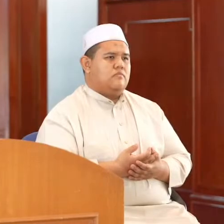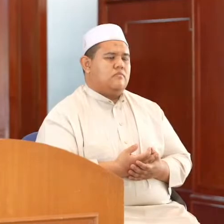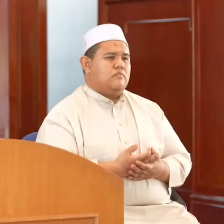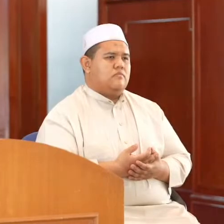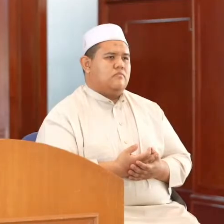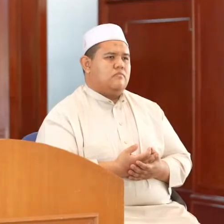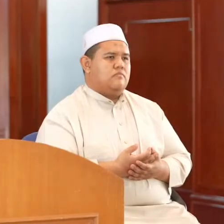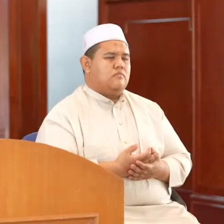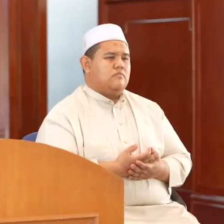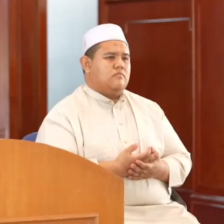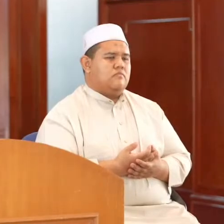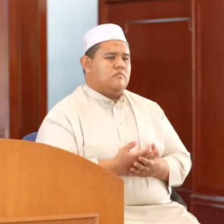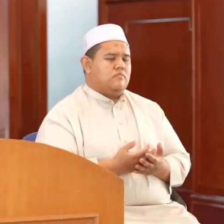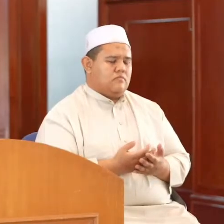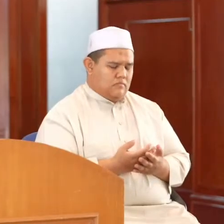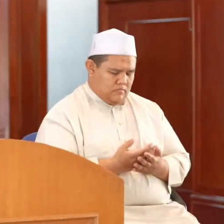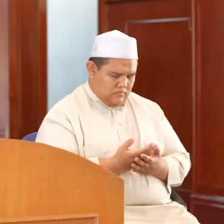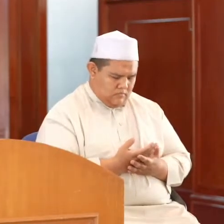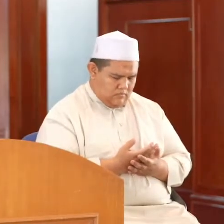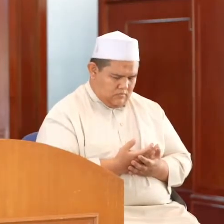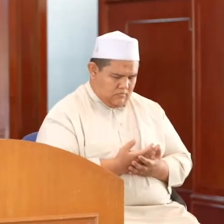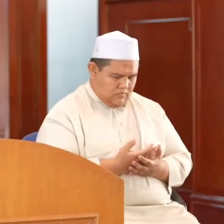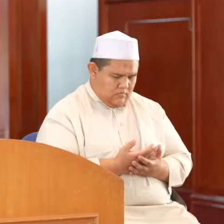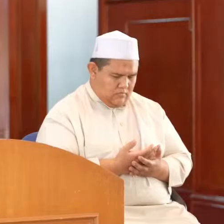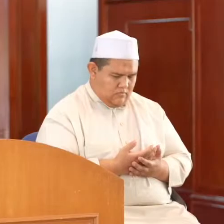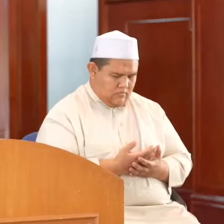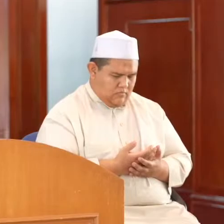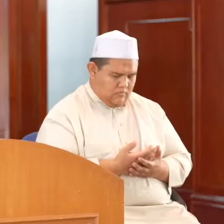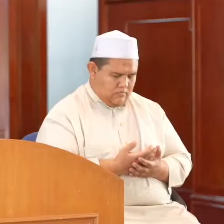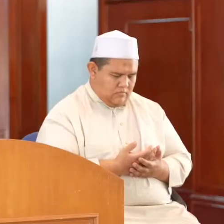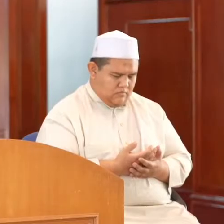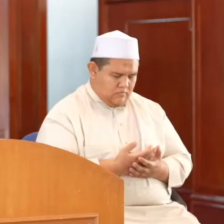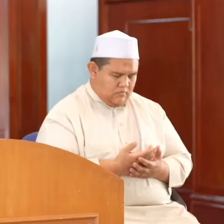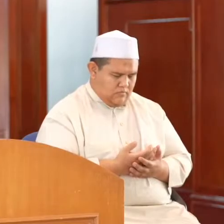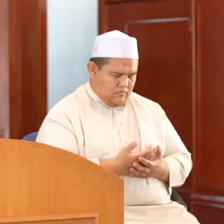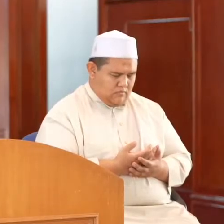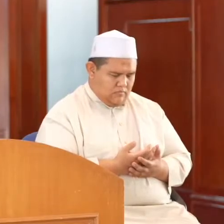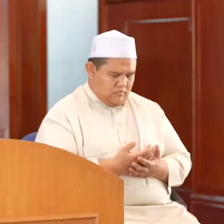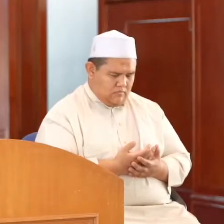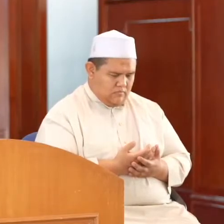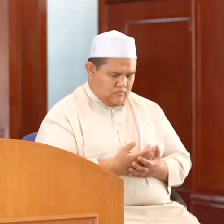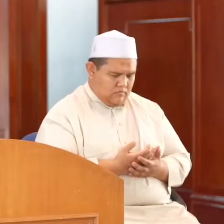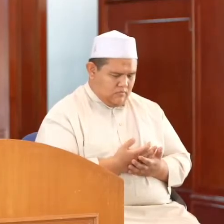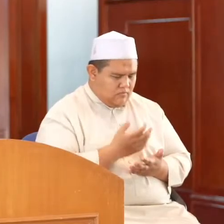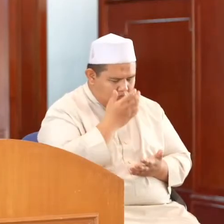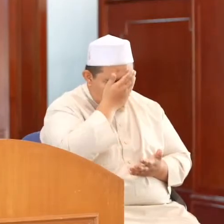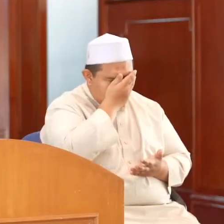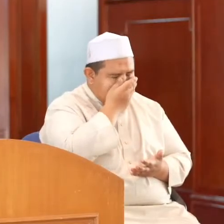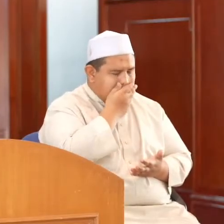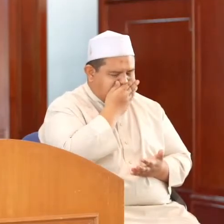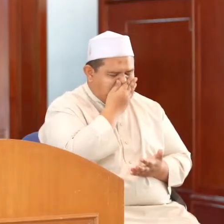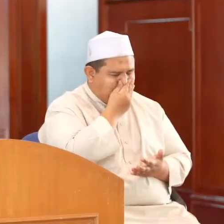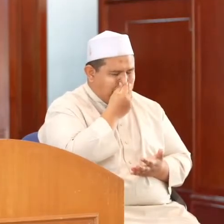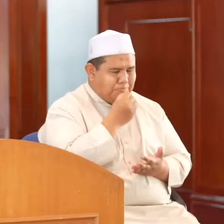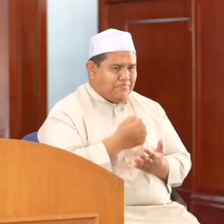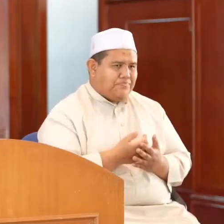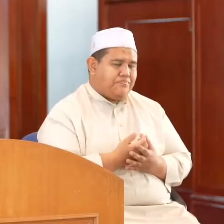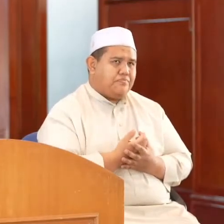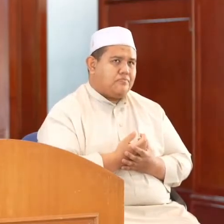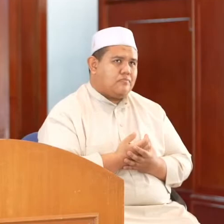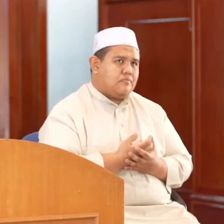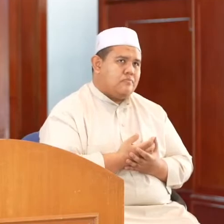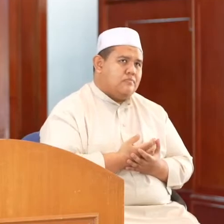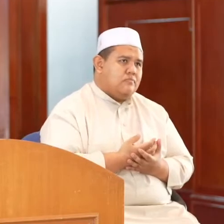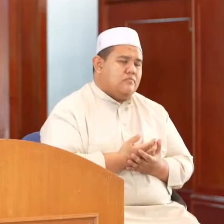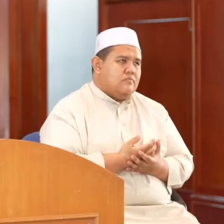inna nas'aluka ilman nafi'an wa rizqan tayyiban wa amalan mutaqabbala Allahumma inna ala zikrika wa syukrika wa husni ibadatik Allahumma